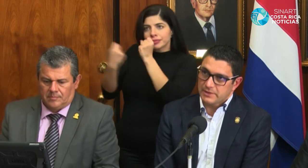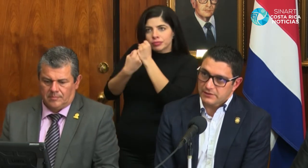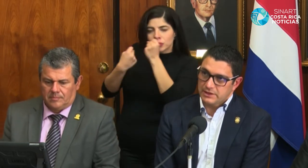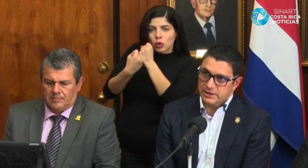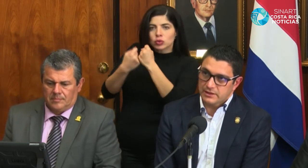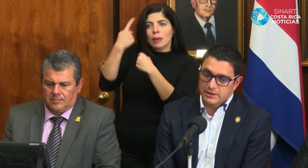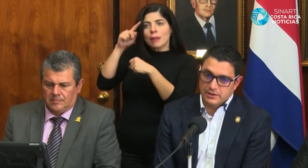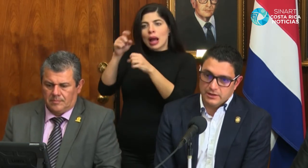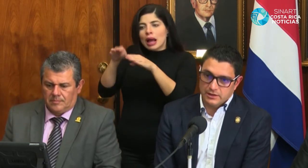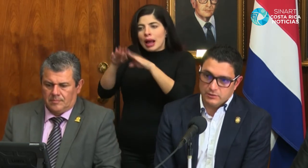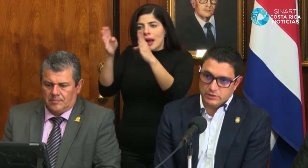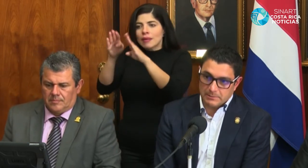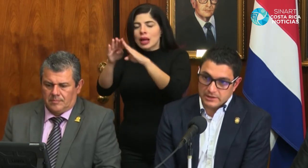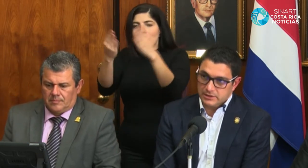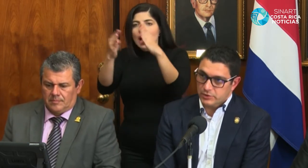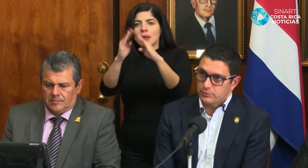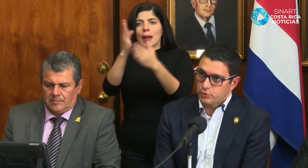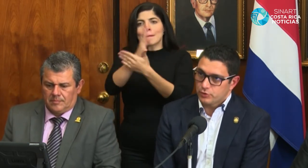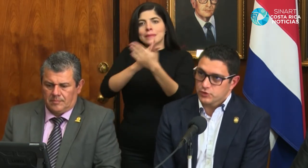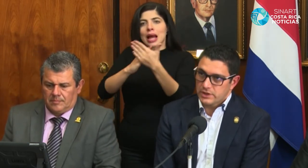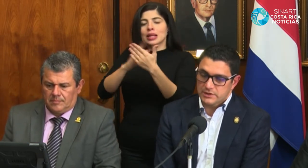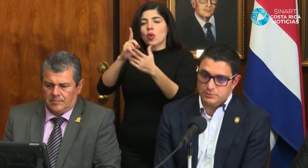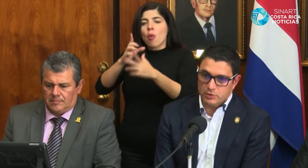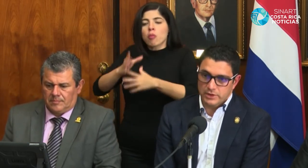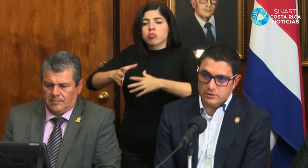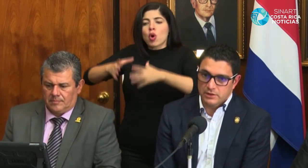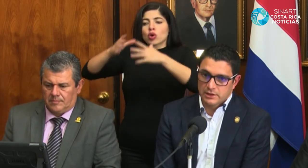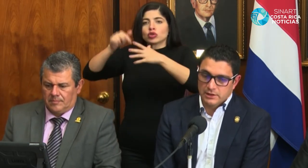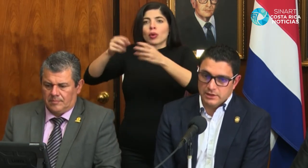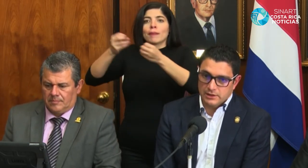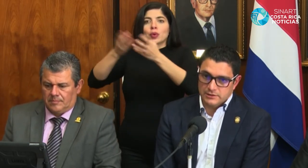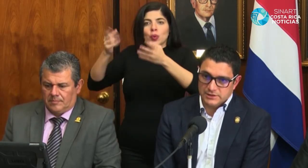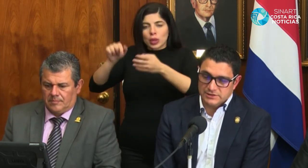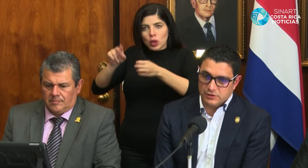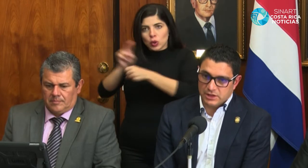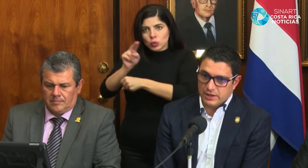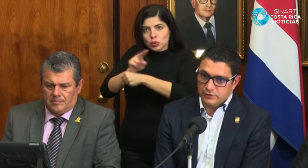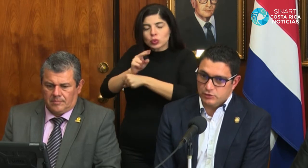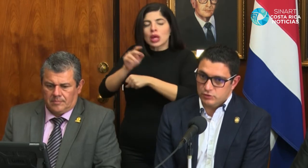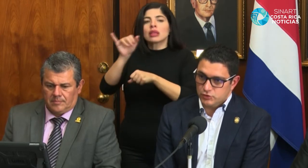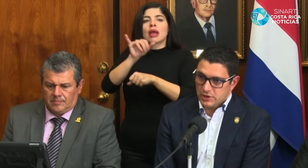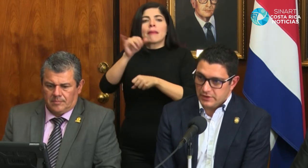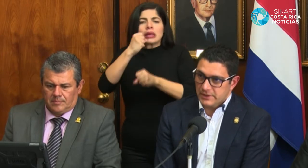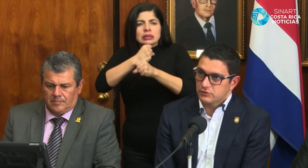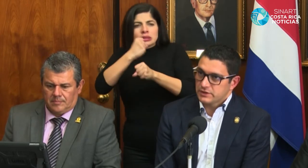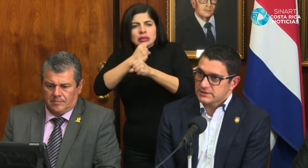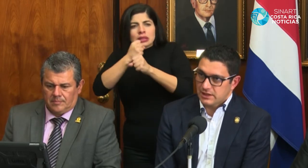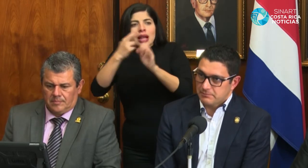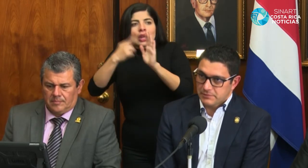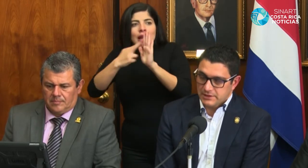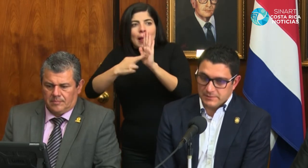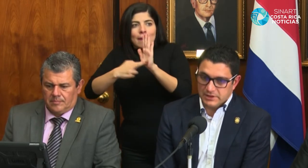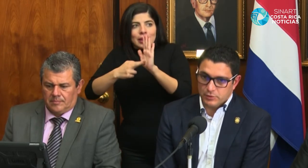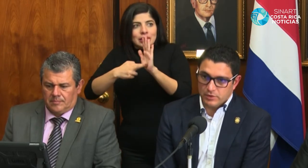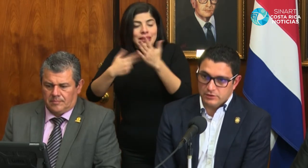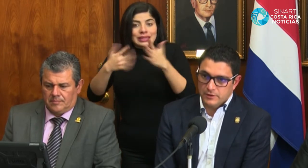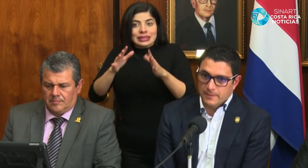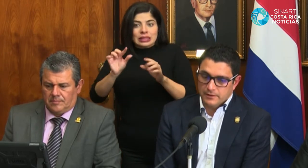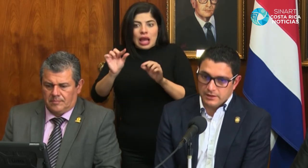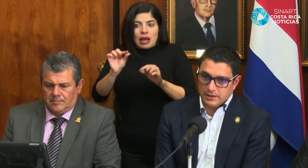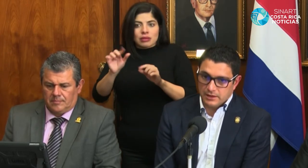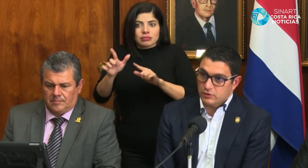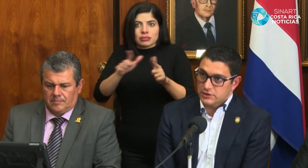Social para habilitar una parte, por ejemplo, de un pozo ahí que es público. Se ha estado trabajando incluso en el reglamento, ya está prácticamente